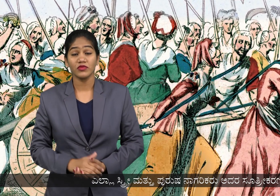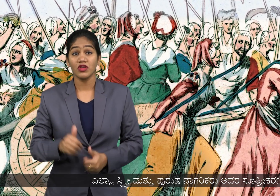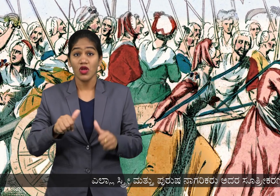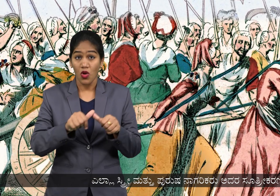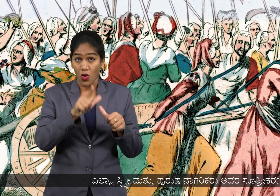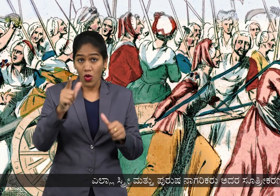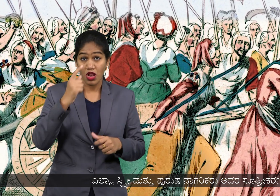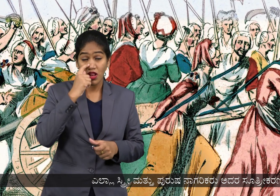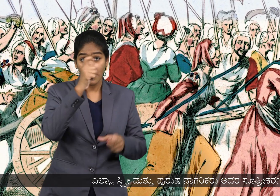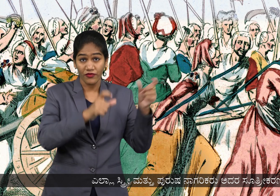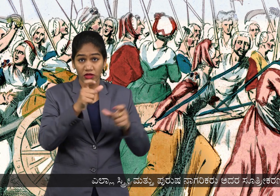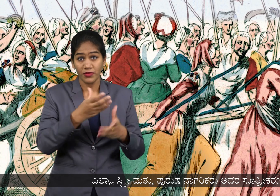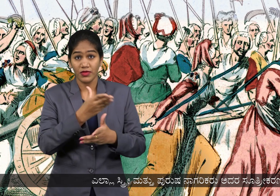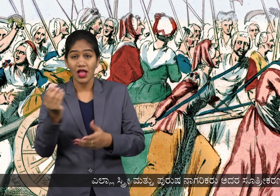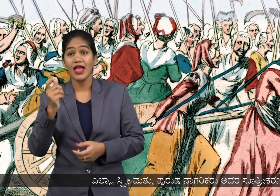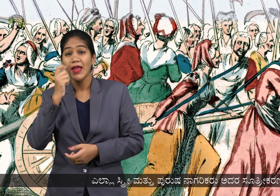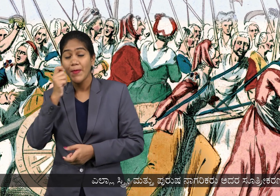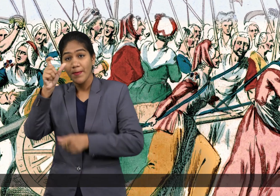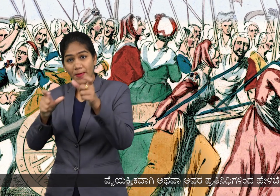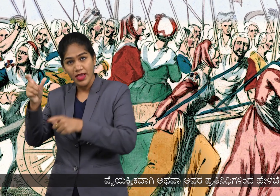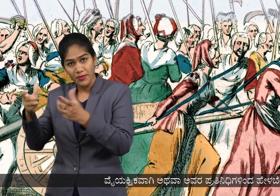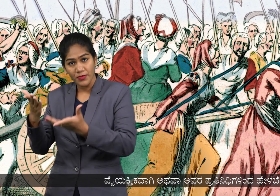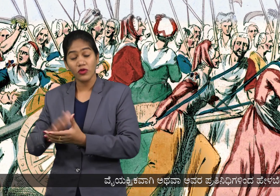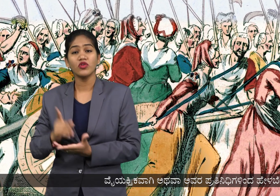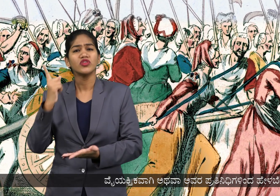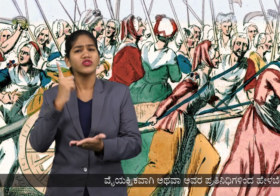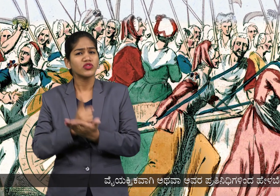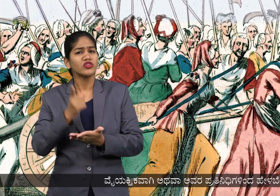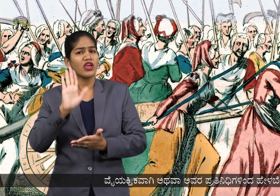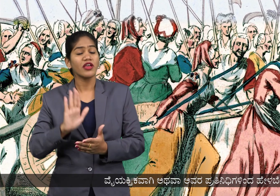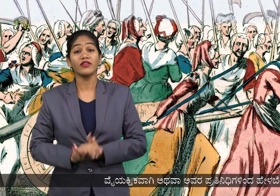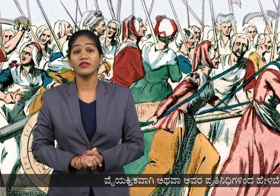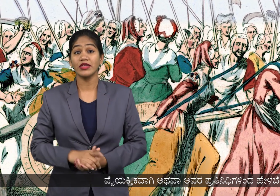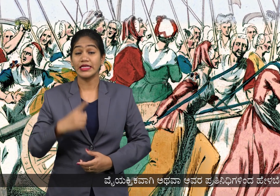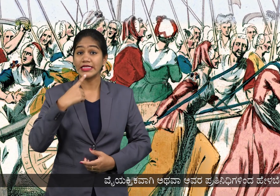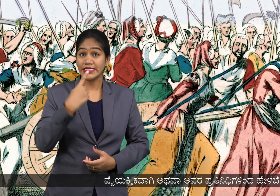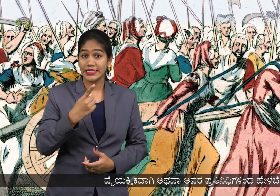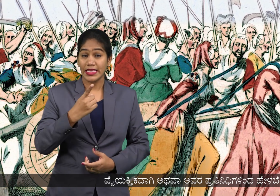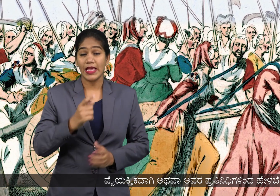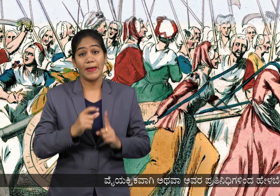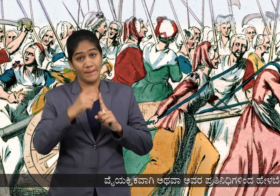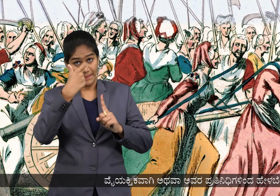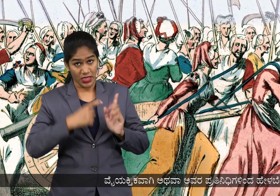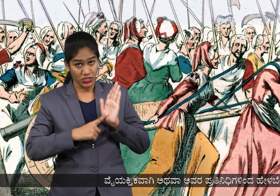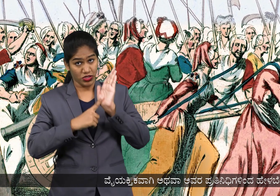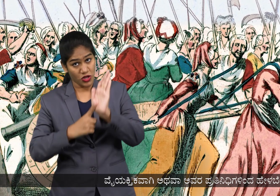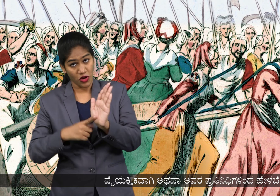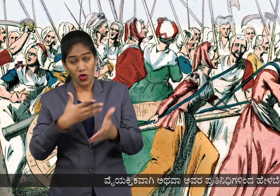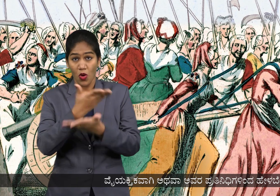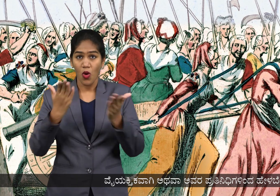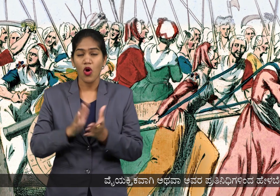ಎಲ್ಲಾ ಸ್ತ್ರೀ ಮತ್ತು ಪುರುಷ ನಾಗರಿಕರು ಅದರ ಸೂತ್ರೀಕರಣದಲ್ಲಿ ವೈಯಕ್ತಿಕವಾಗಿ ಅಥವಾ ಅವರ ಪ್ರತಿನಿಧಿಗಳಿಂದ ಹೇಳಬೇಕು.